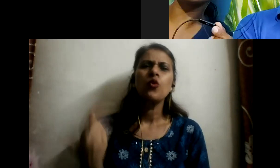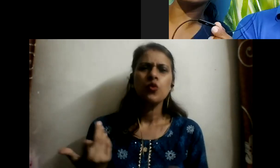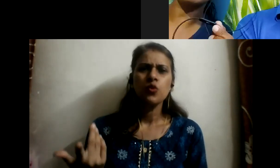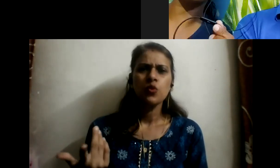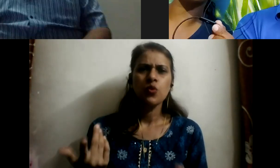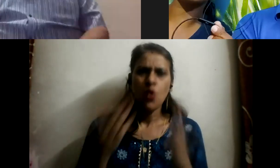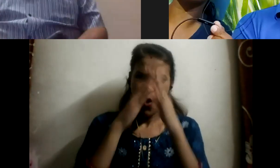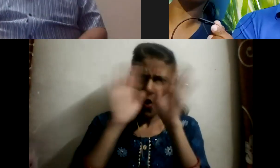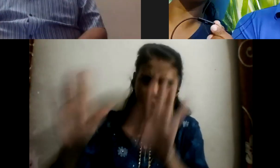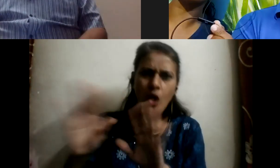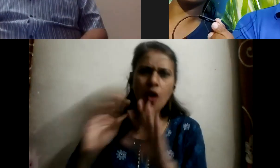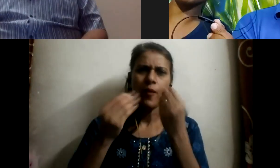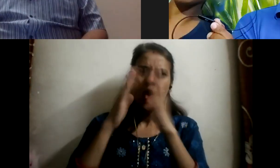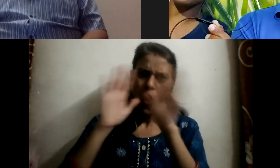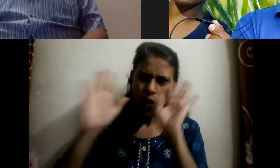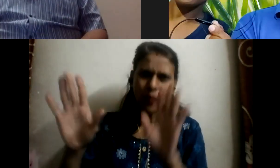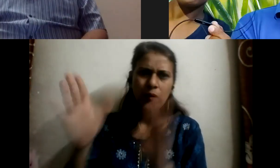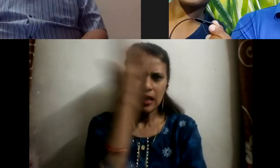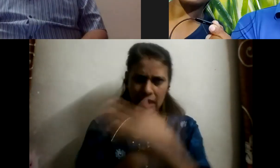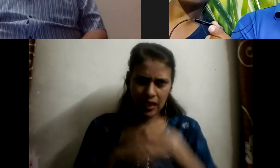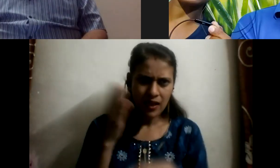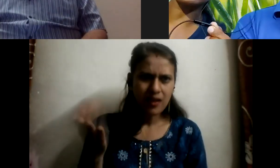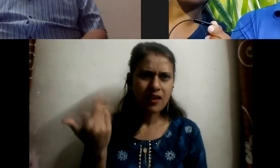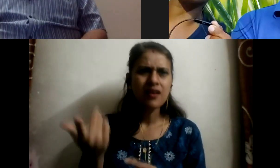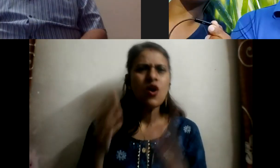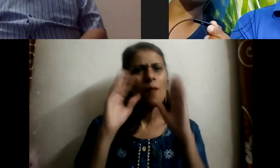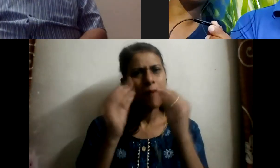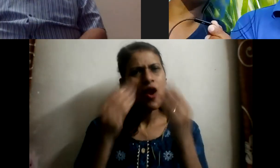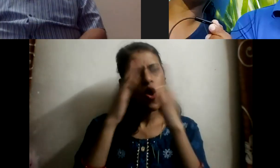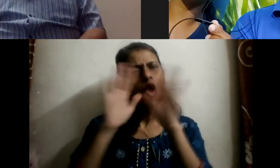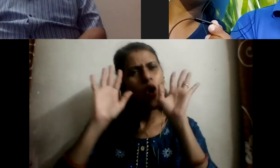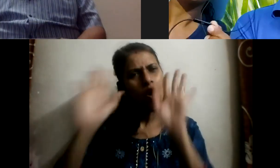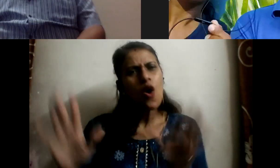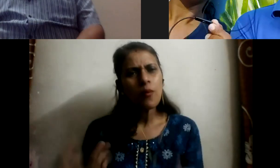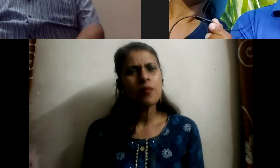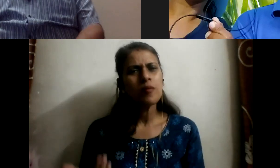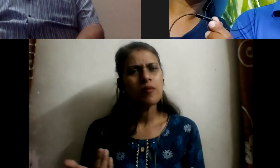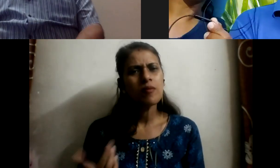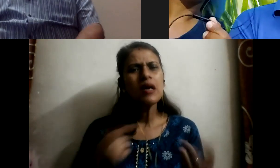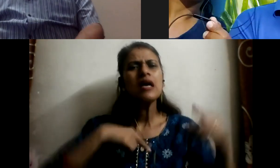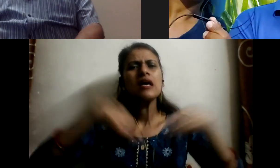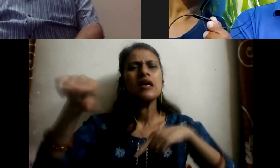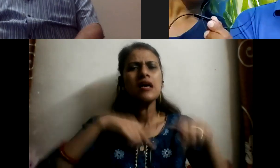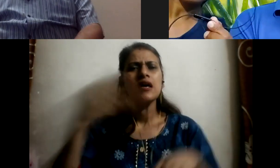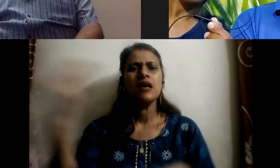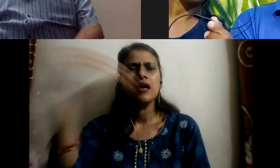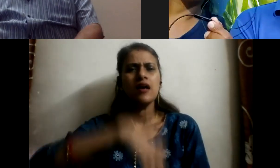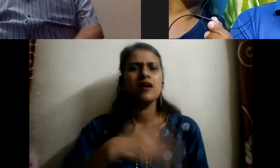घर नहीं बैठ सकते, जब तुम डिसेबल्ड हो व्हाई कांट यू सिट एट होम, व्हाई आर यू कमिंग टू द